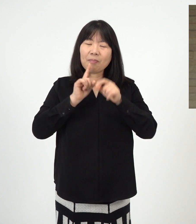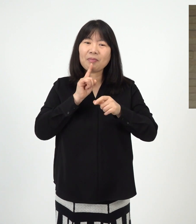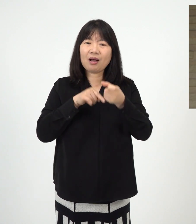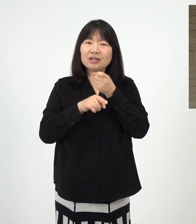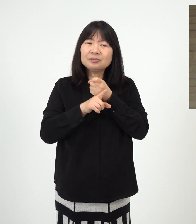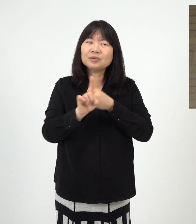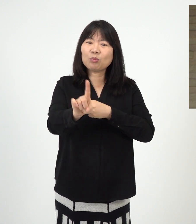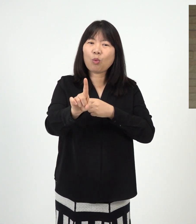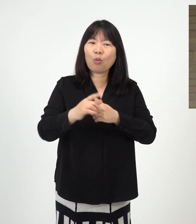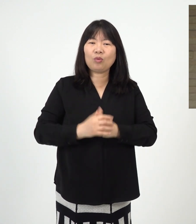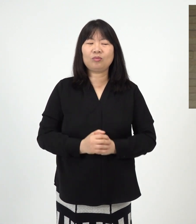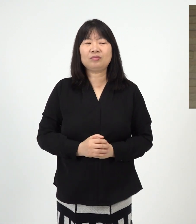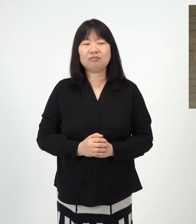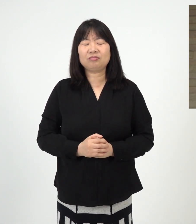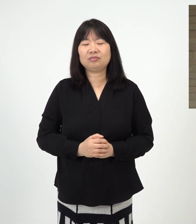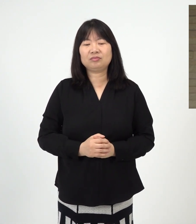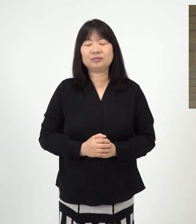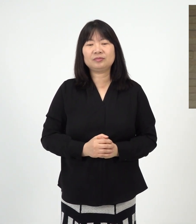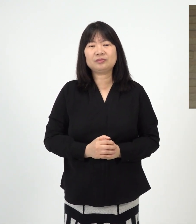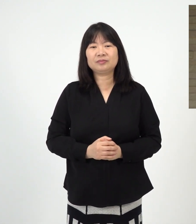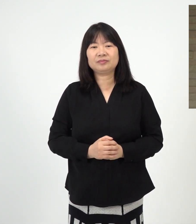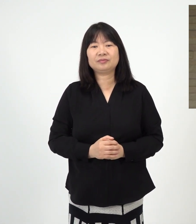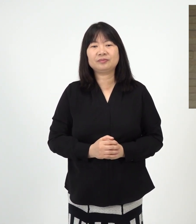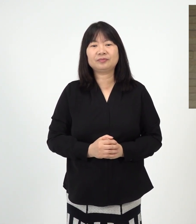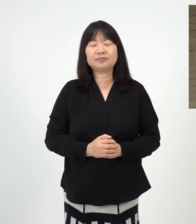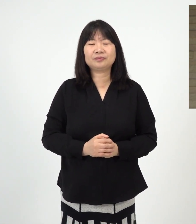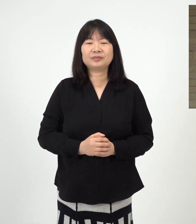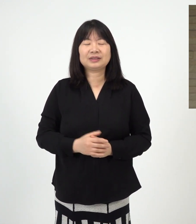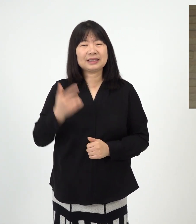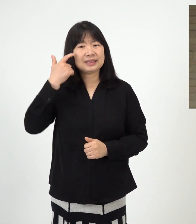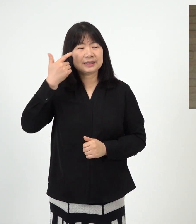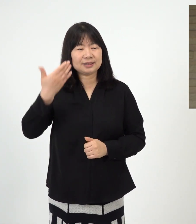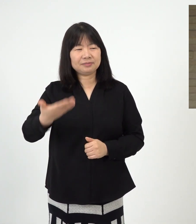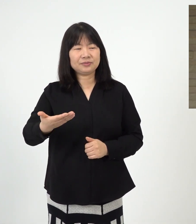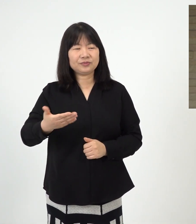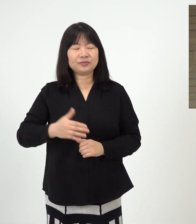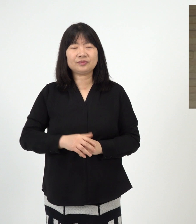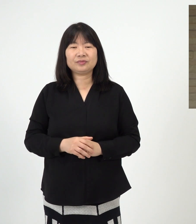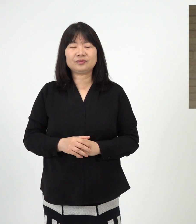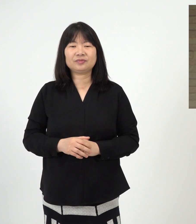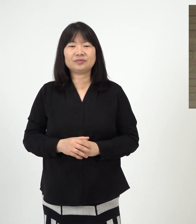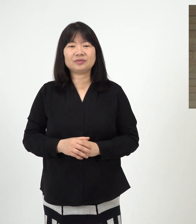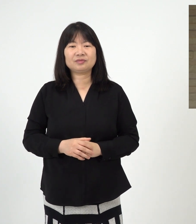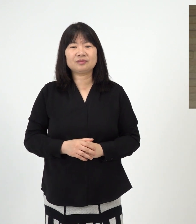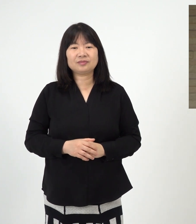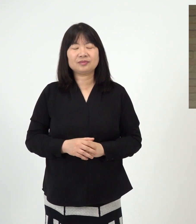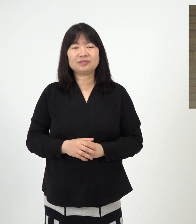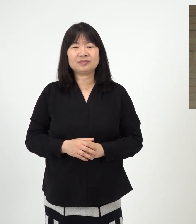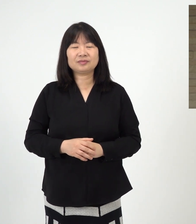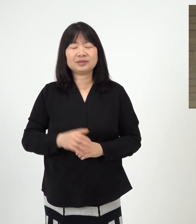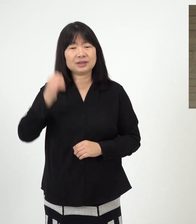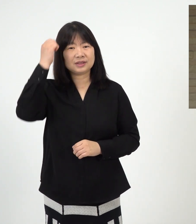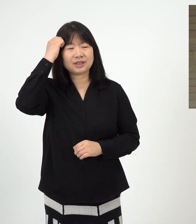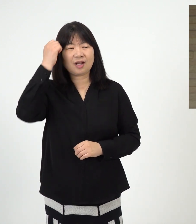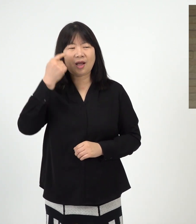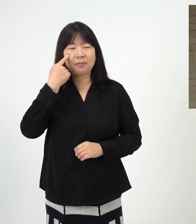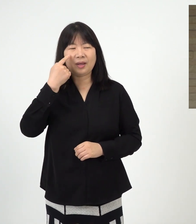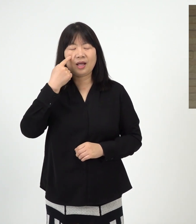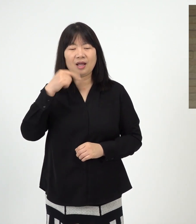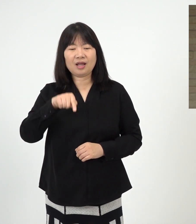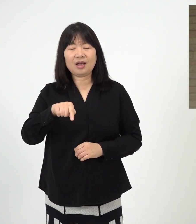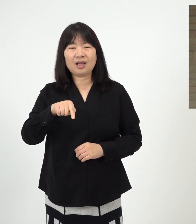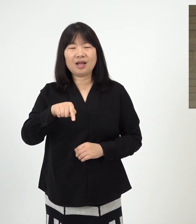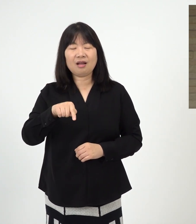무슨 뜻일까? 자, 질문을 이때 했던 거 기억이 납니다. 그럼